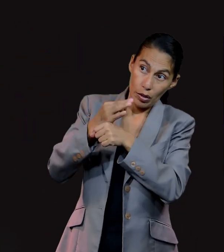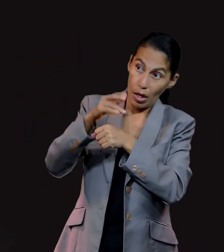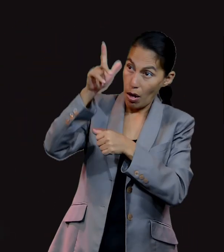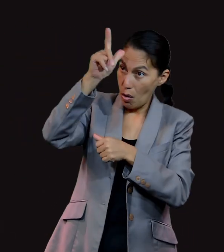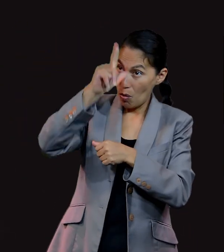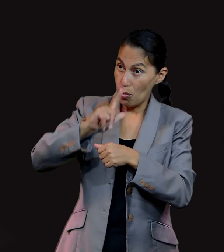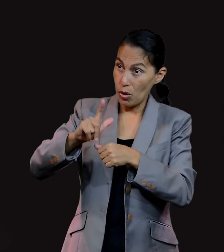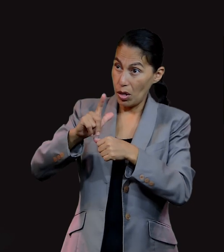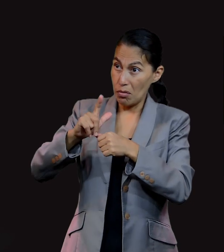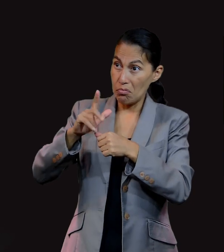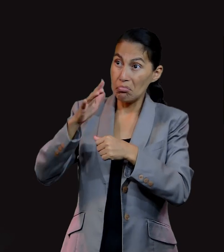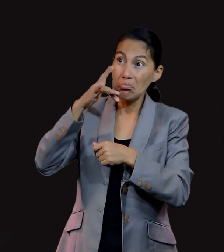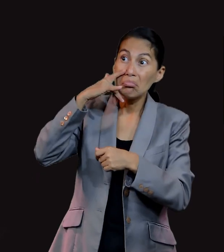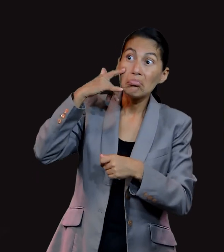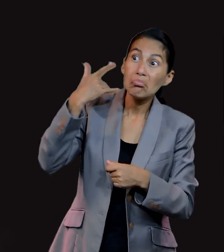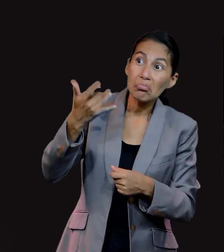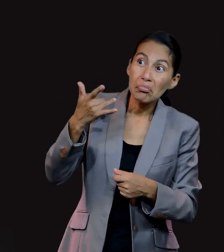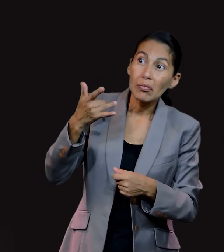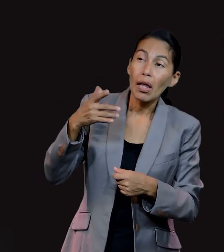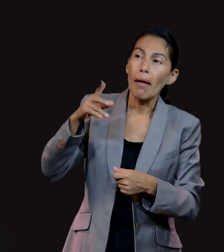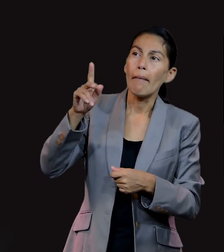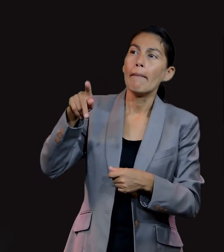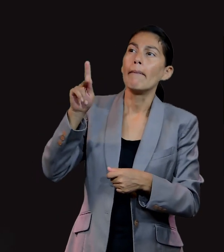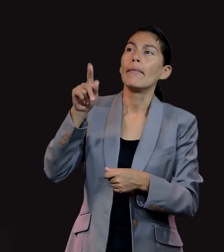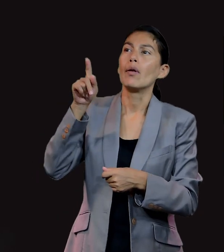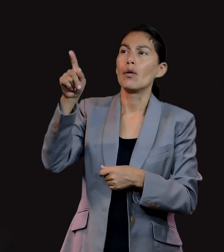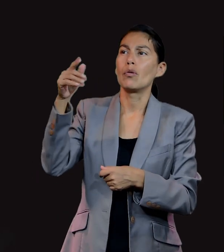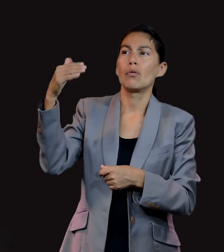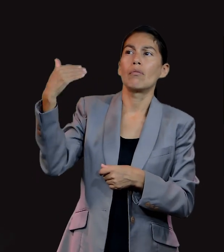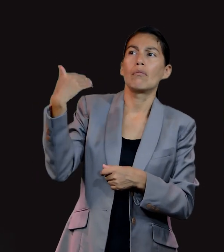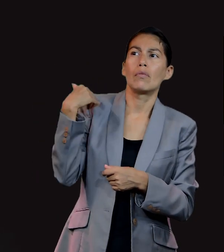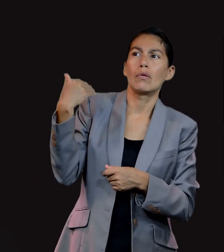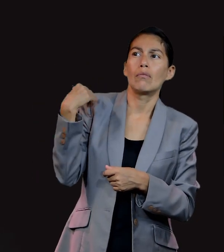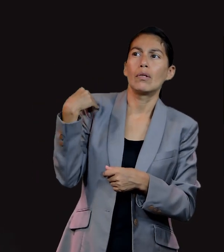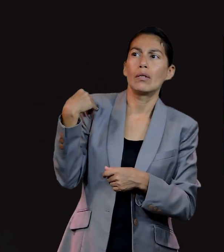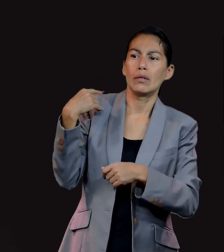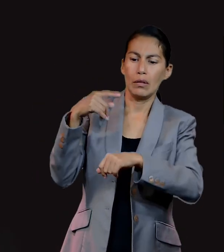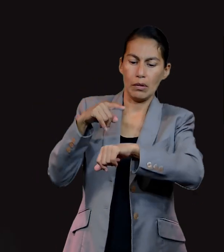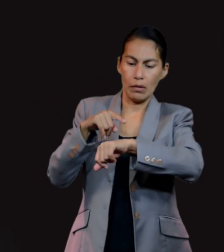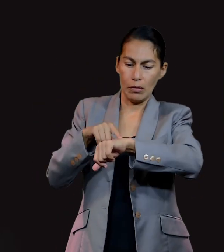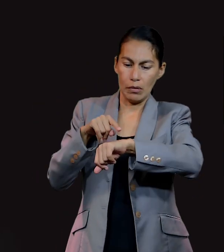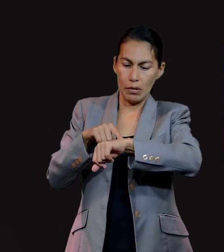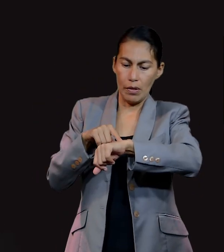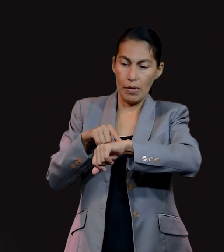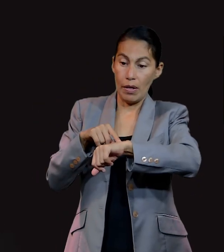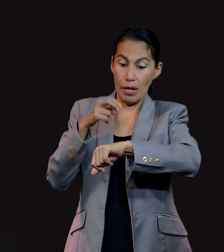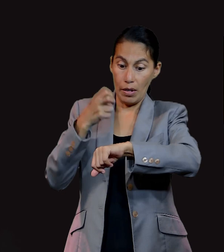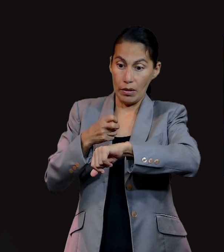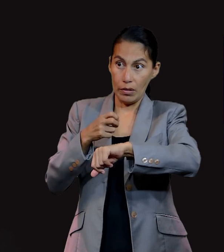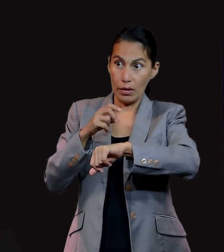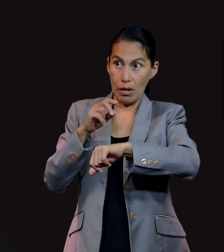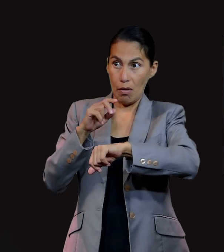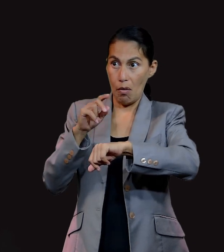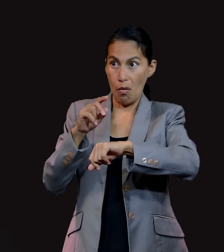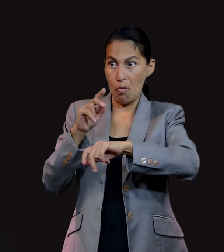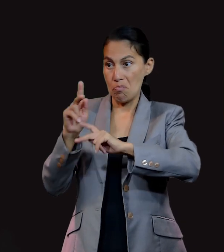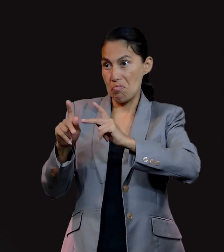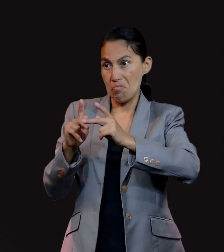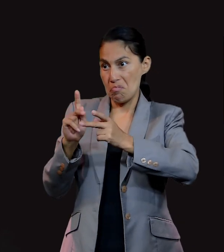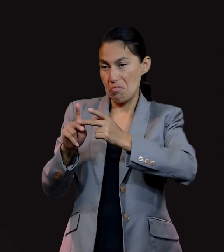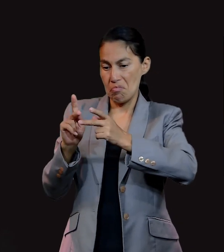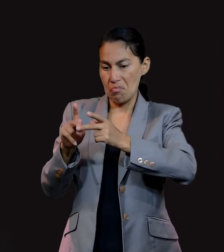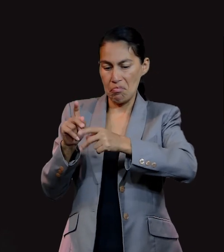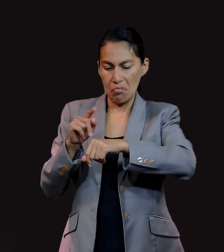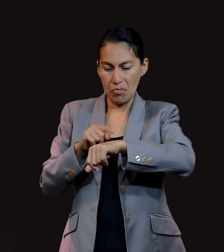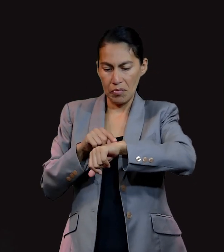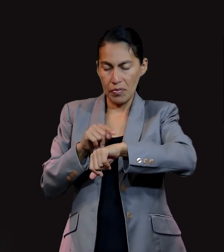madrugada no veo la luna pero sabía que estaba en el ciclo de la luna que la luna pueda verla con su esplendor a tal hora y yo estaba